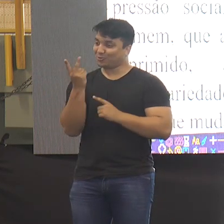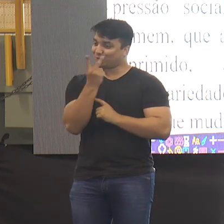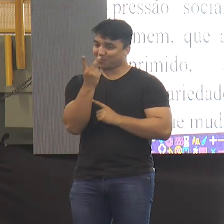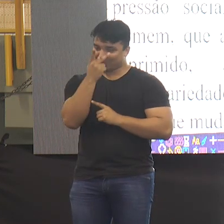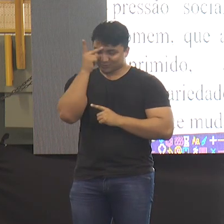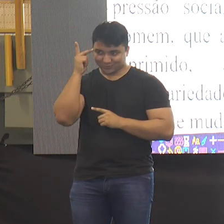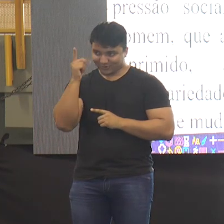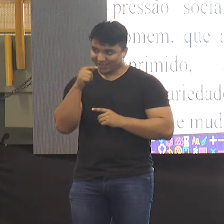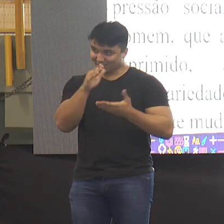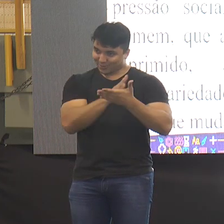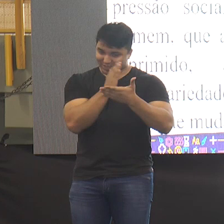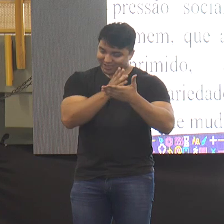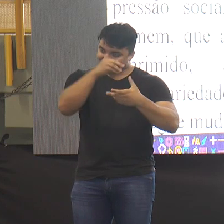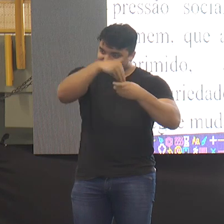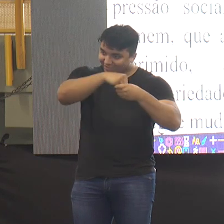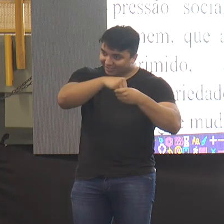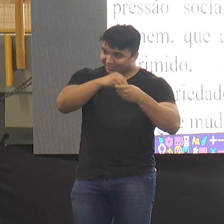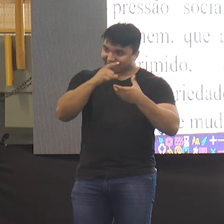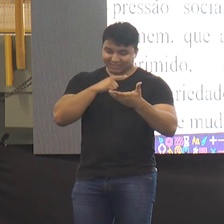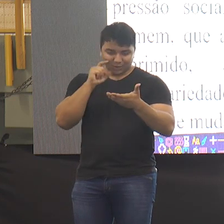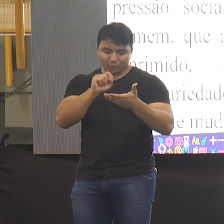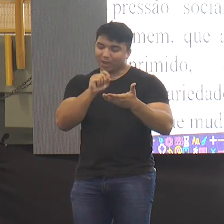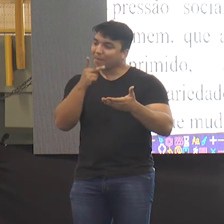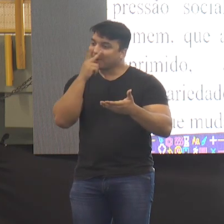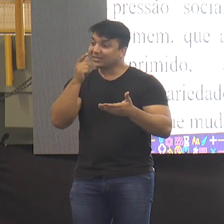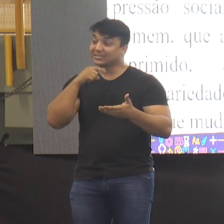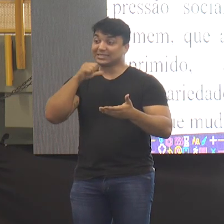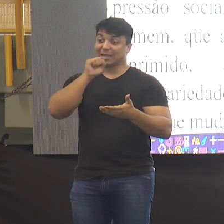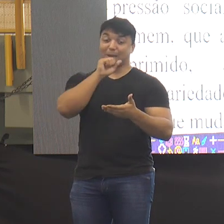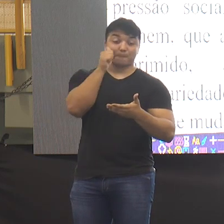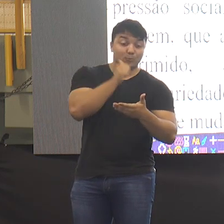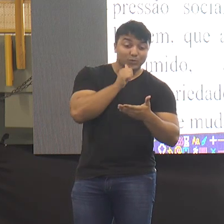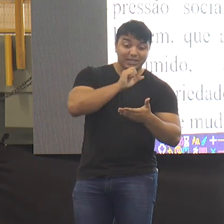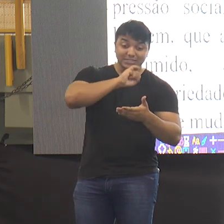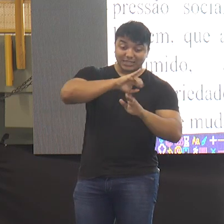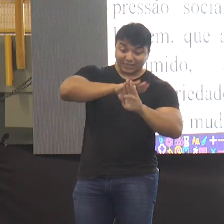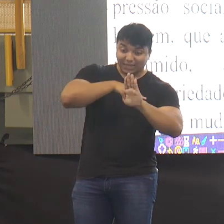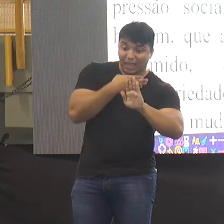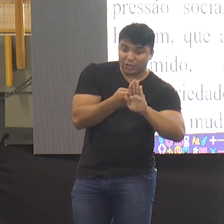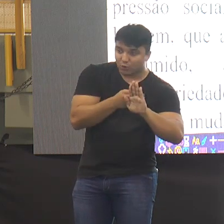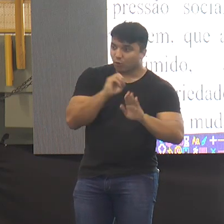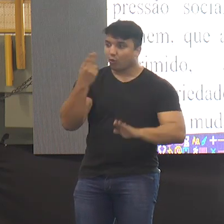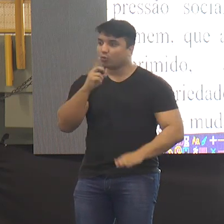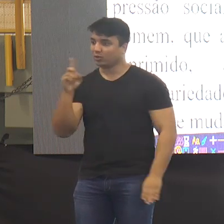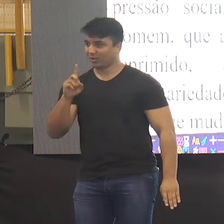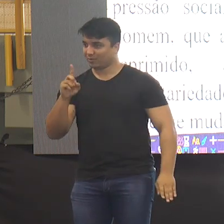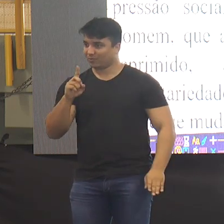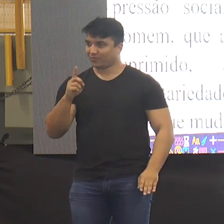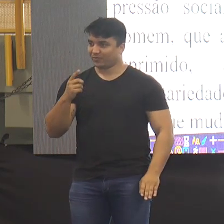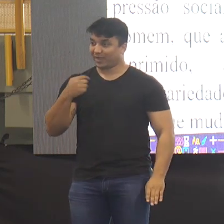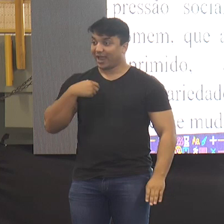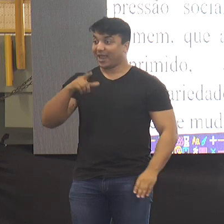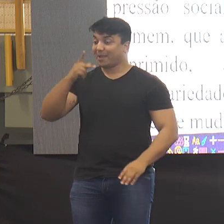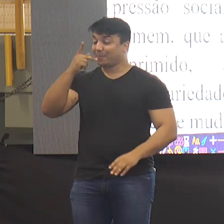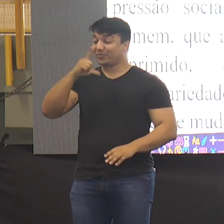Pilantra. E de lá pra cá, eu acho que eu já li Dom Casmurro umas 8 vezes.